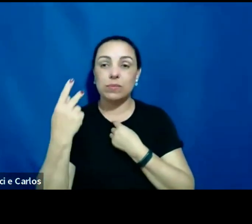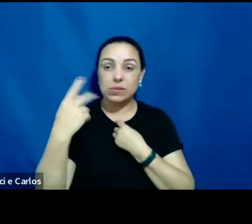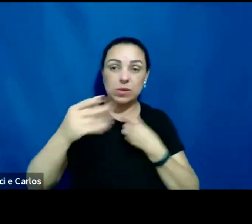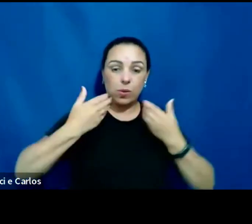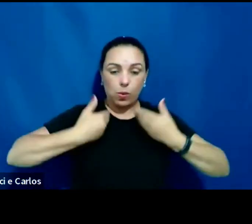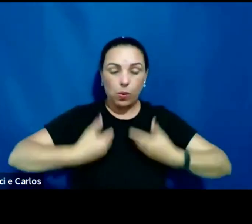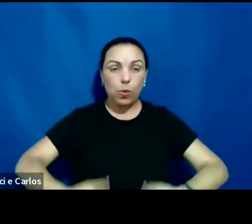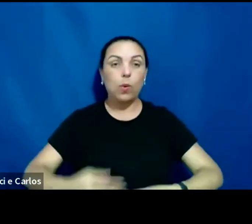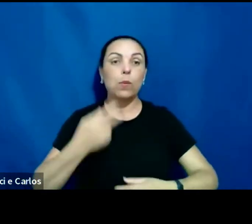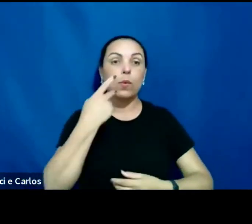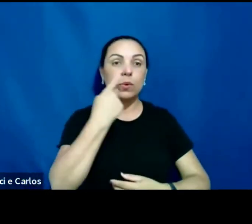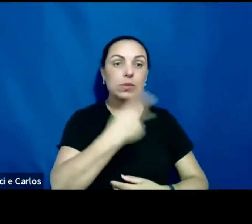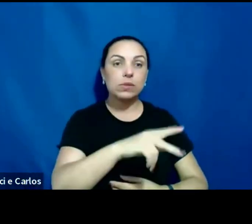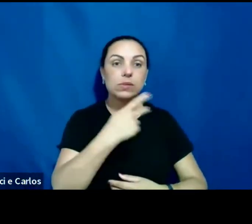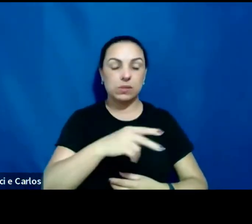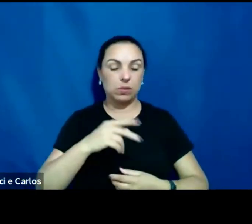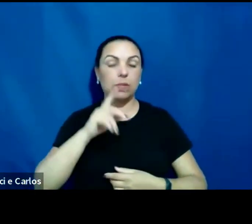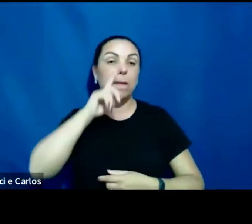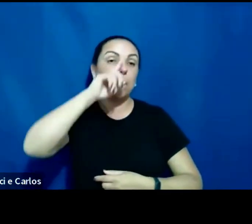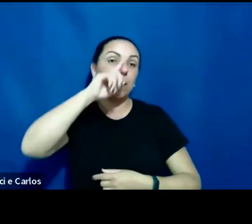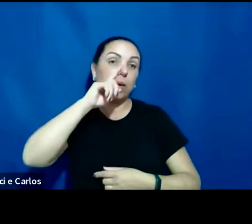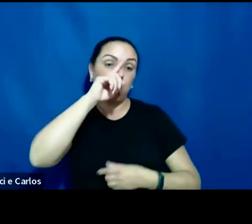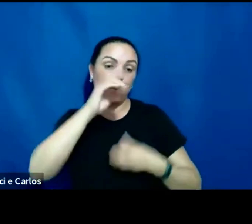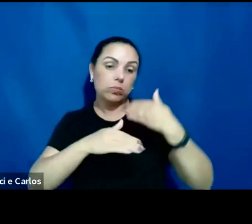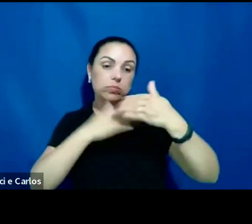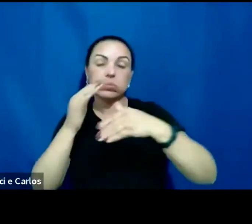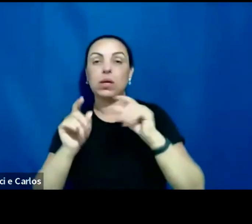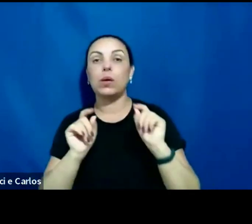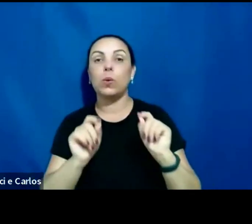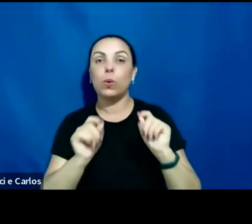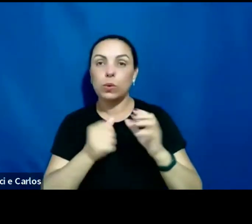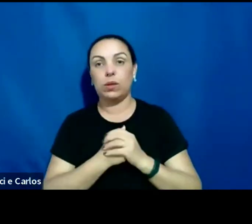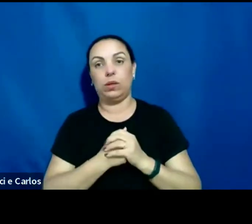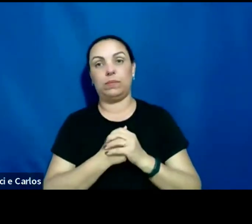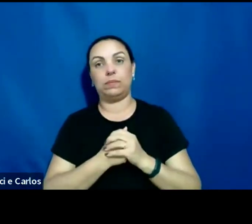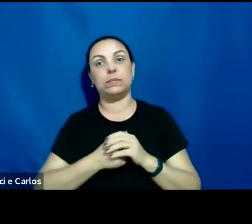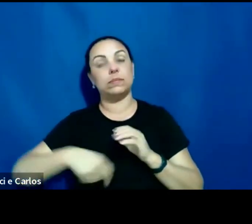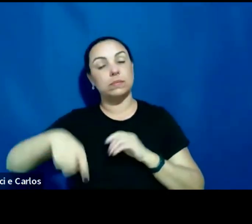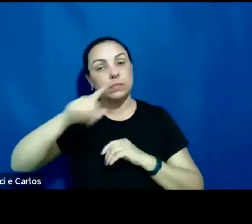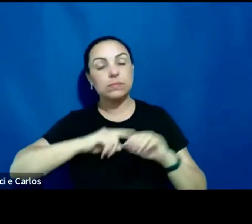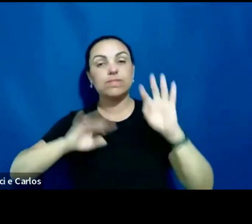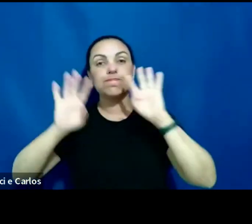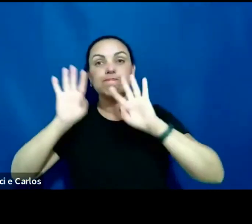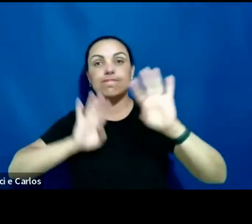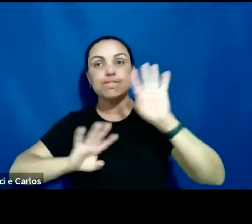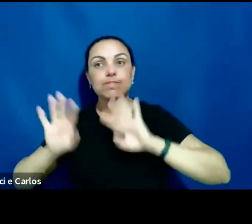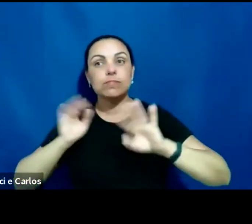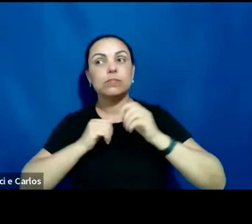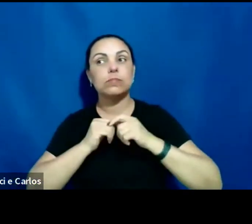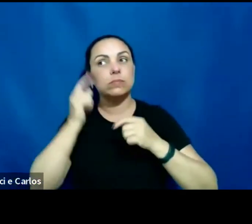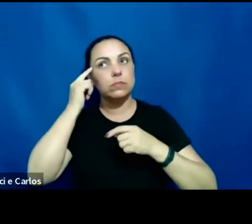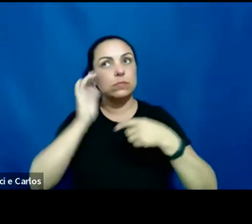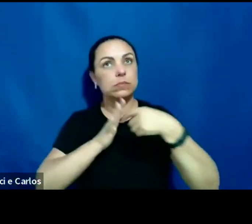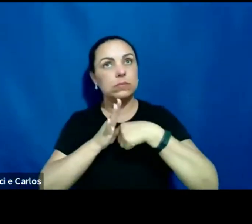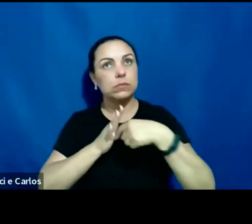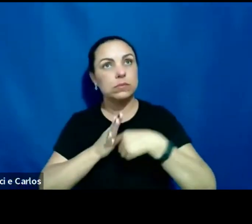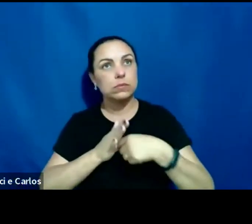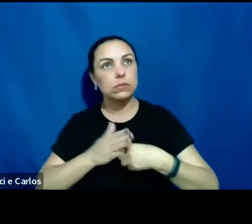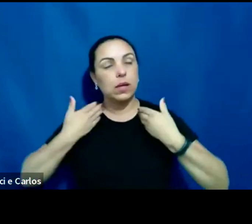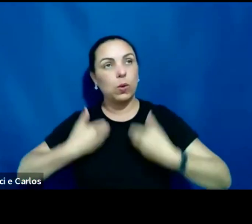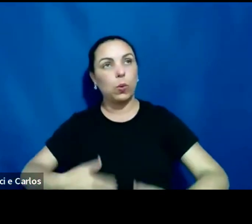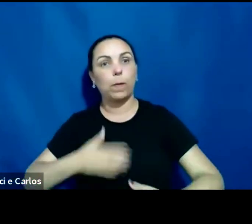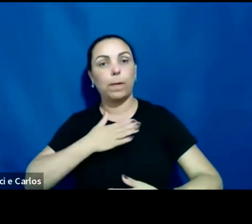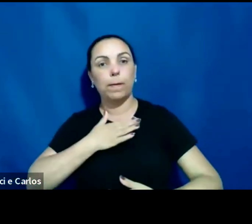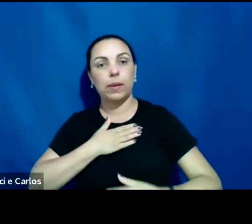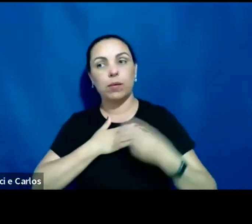trombose? É muita coisa. Então a gente tem que estar um olho bem mais profundo sobre isso. Você quer ver uma